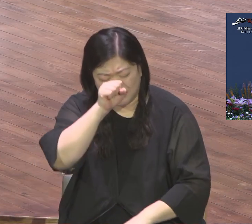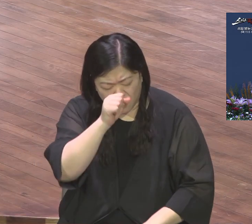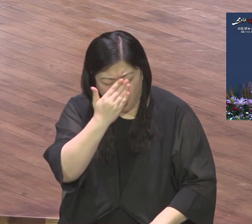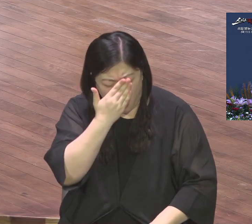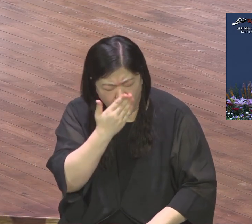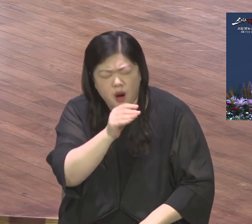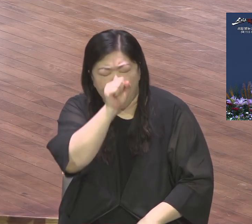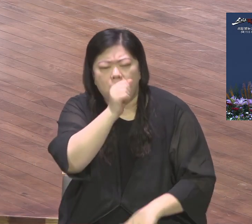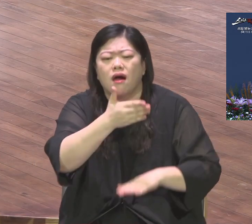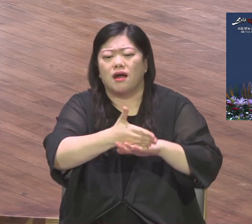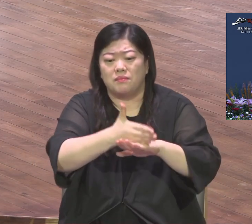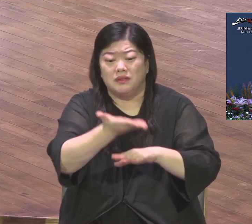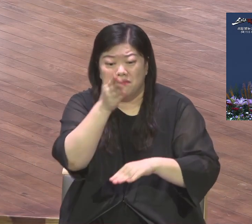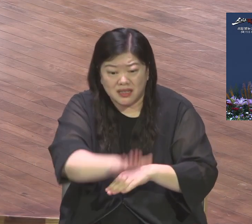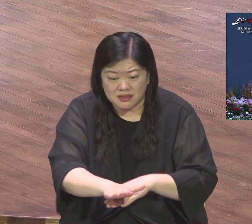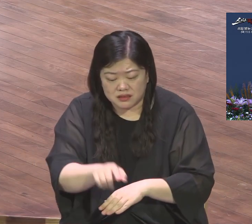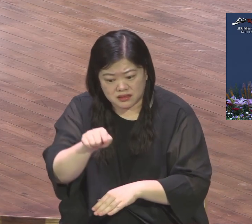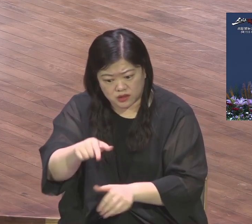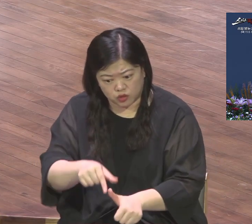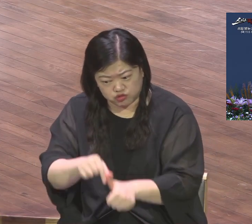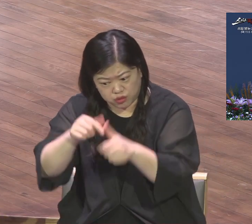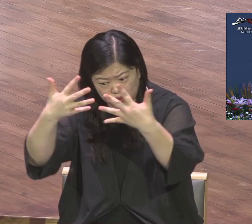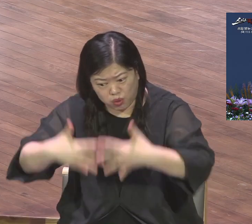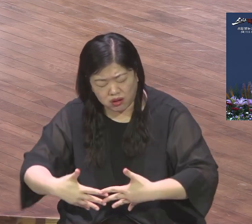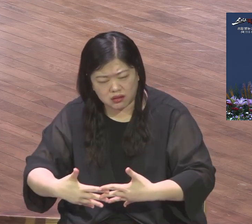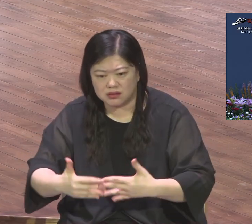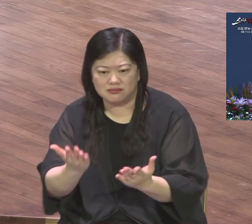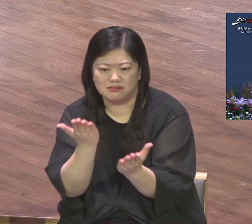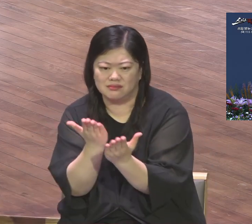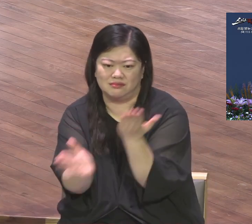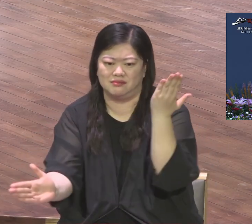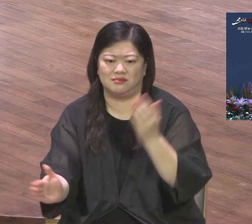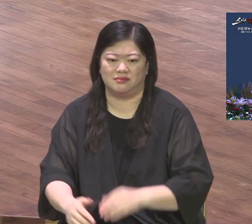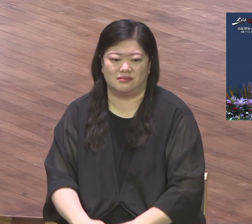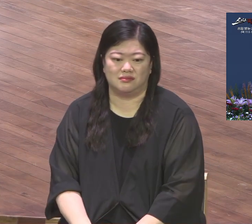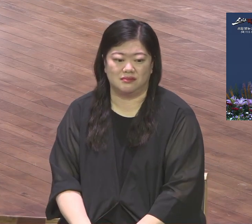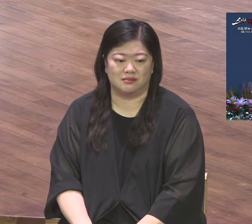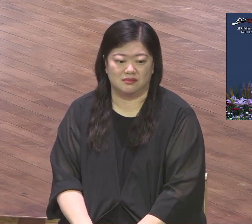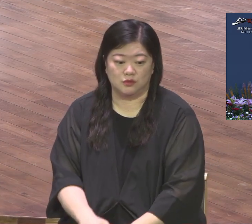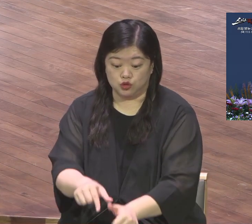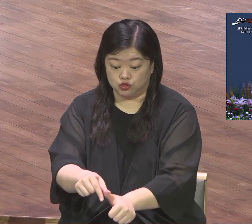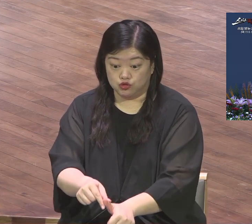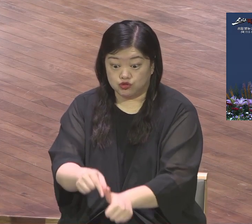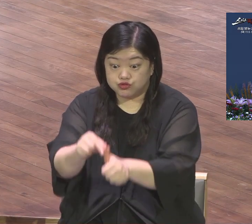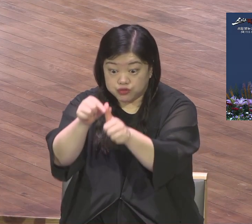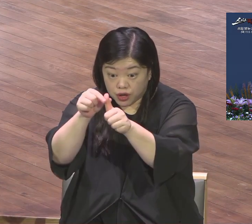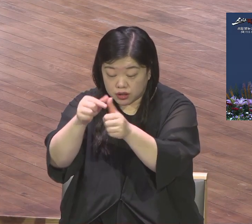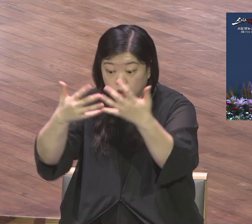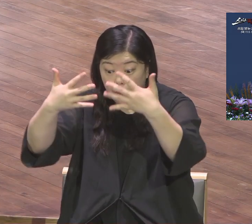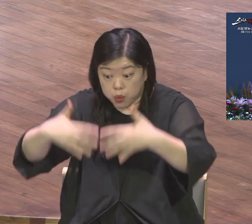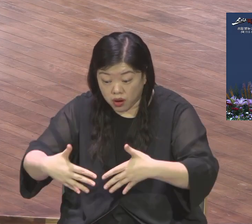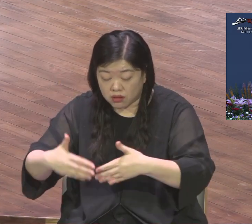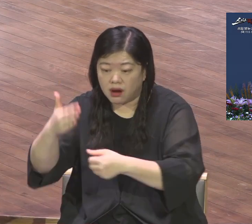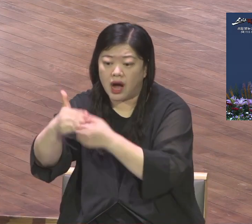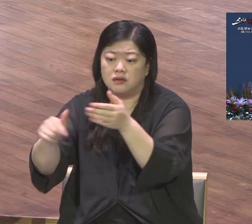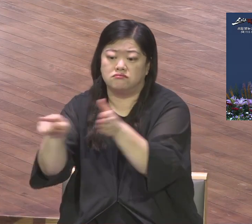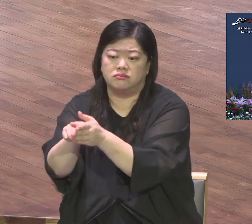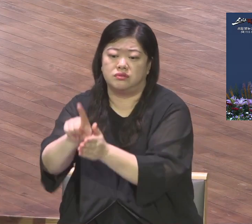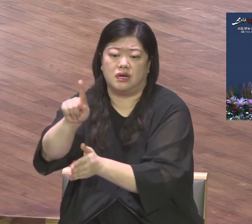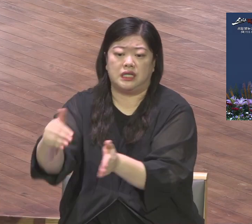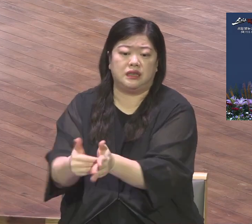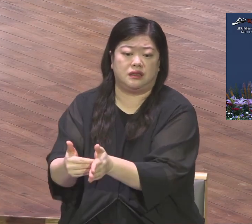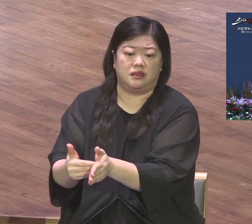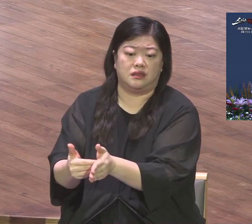하나님의 선물이라. 행위에서 난 것이 아니라면 하나님의 선물이 선물로 주어졌다.